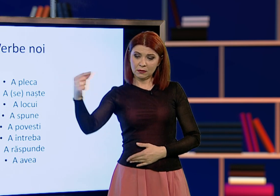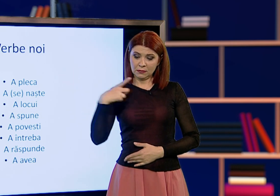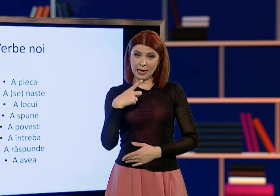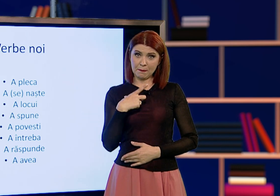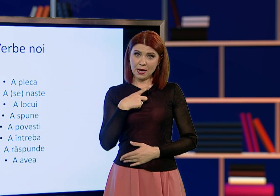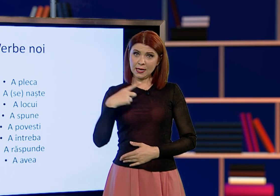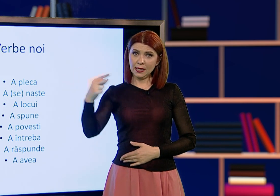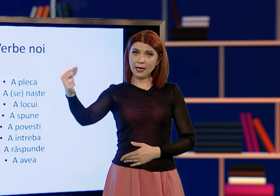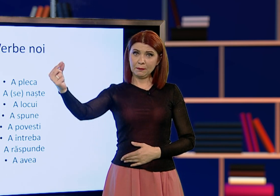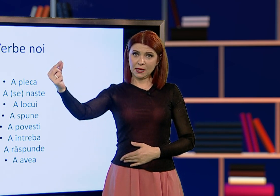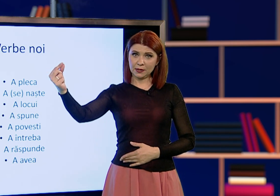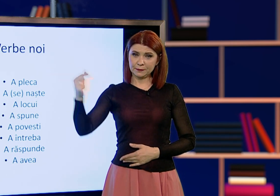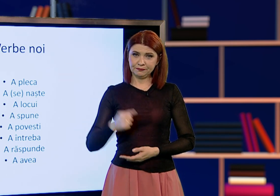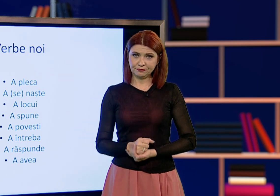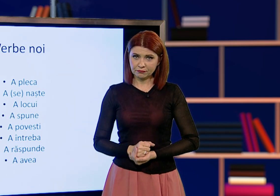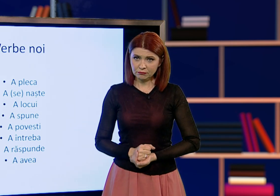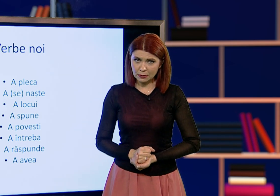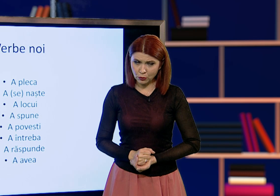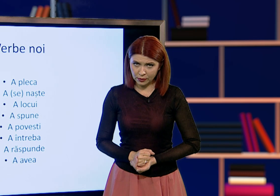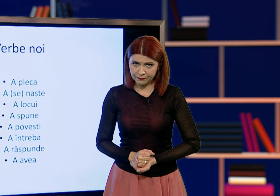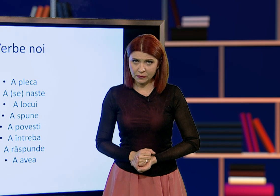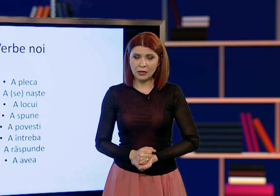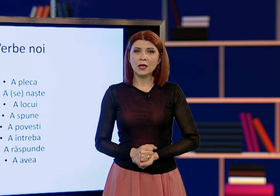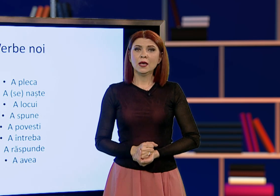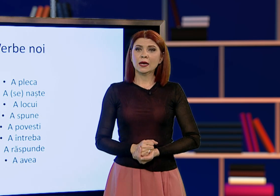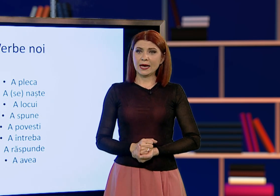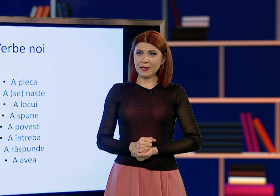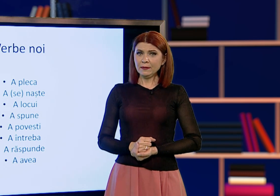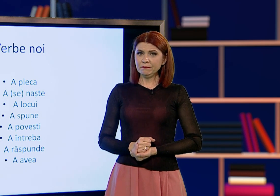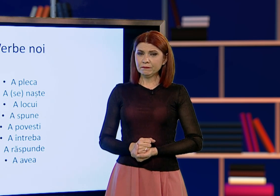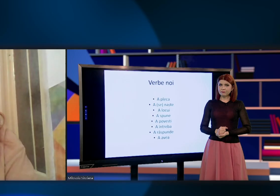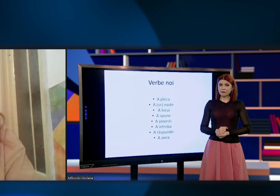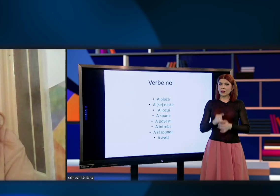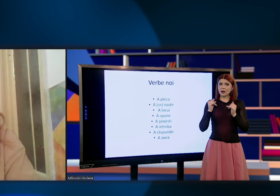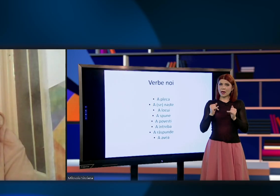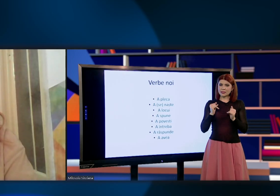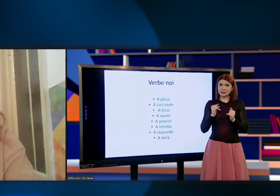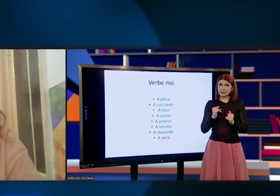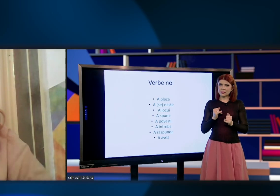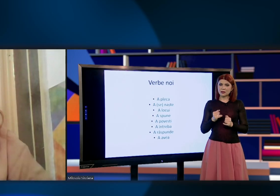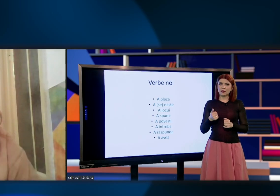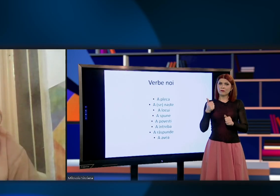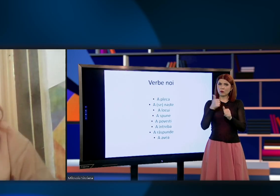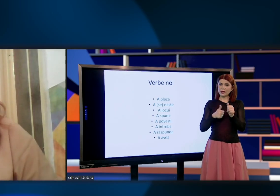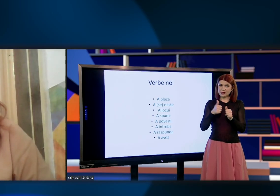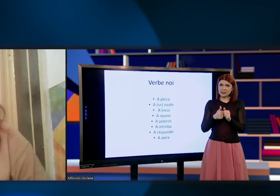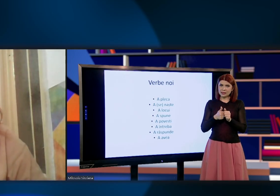de la mare la mic bun Carmen astăzi vom insista